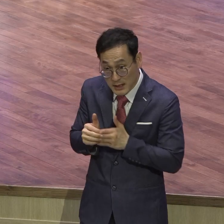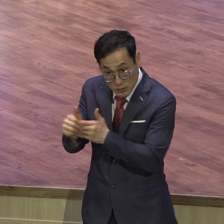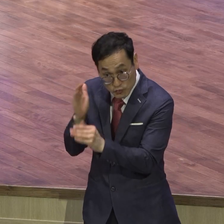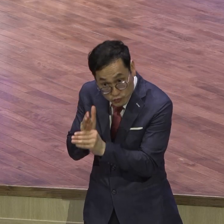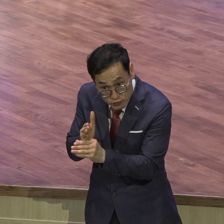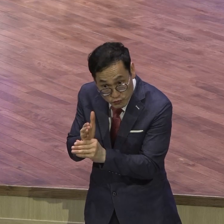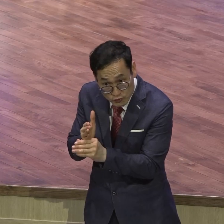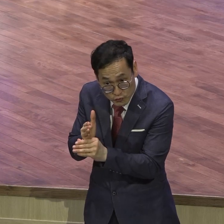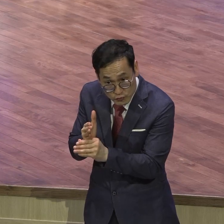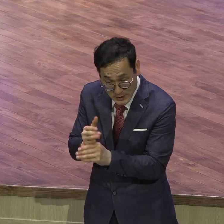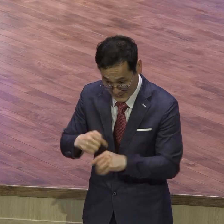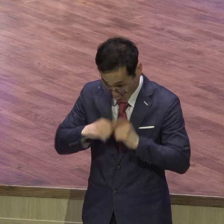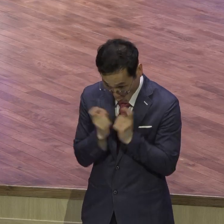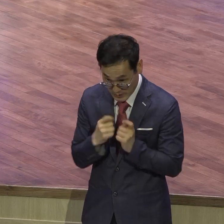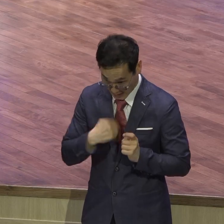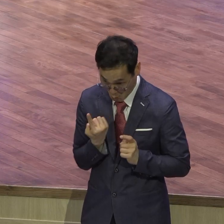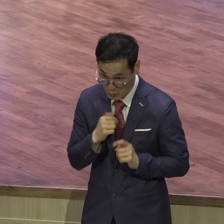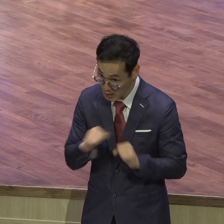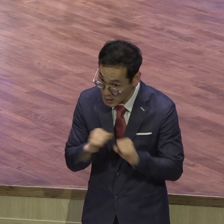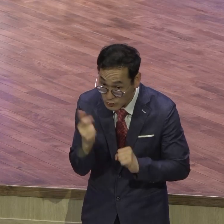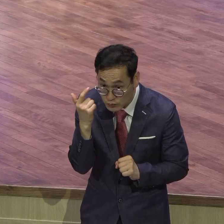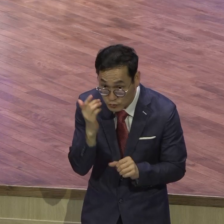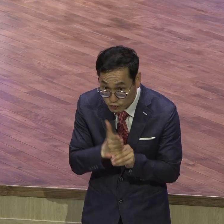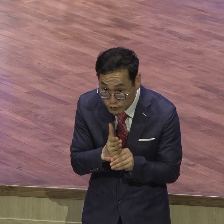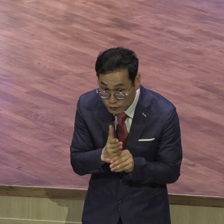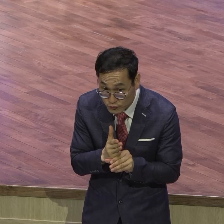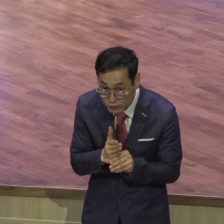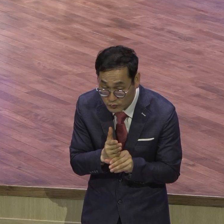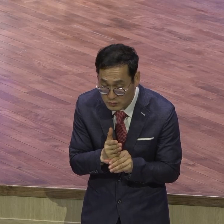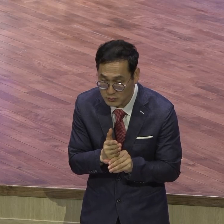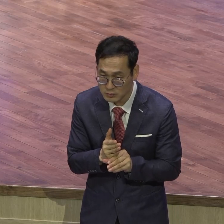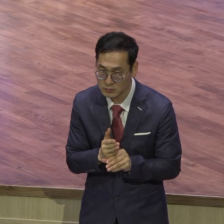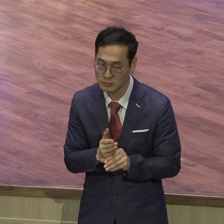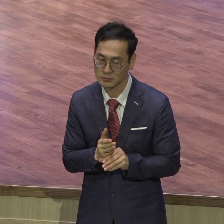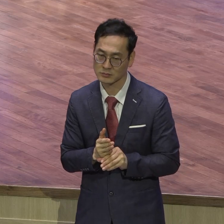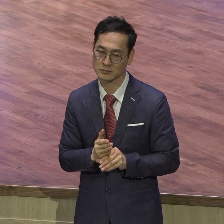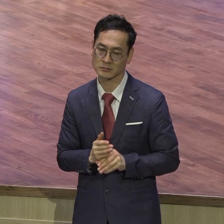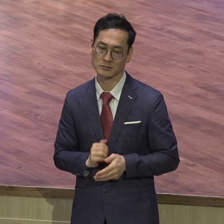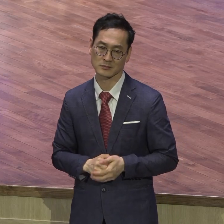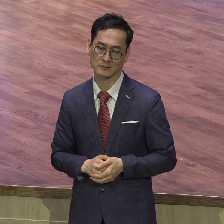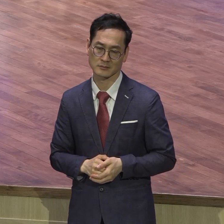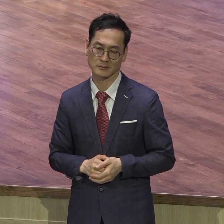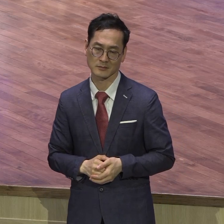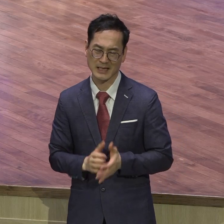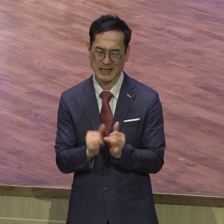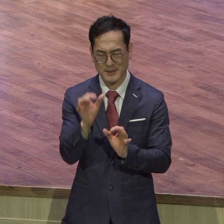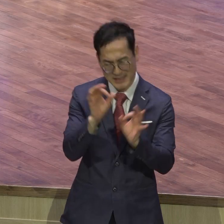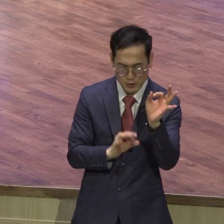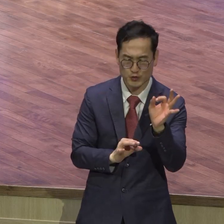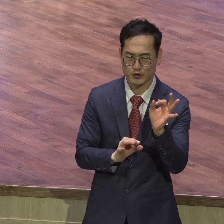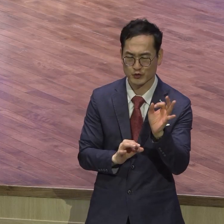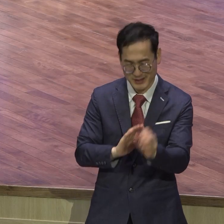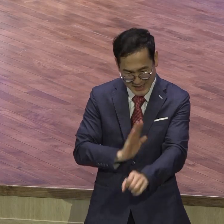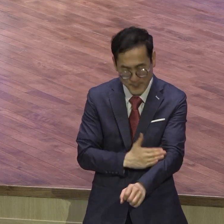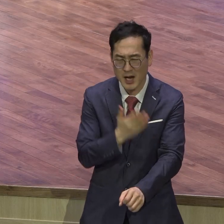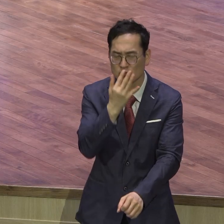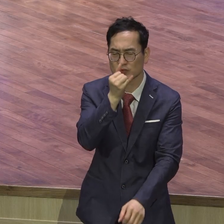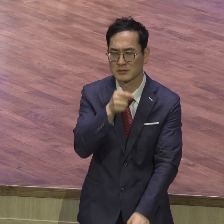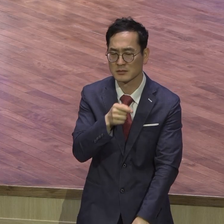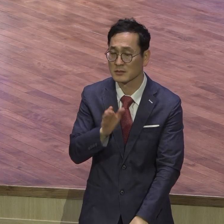사람이 살다 보면 좀 잘못할 수도 있잖아요 실수할 수도 있잖아요 그런데 결정적인 순간에는 인도받아야 돼요